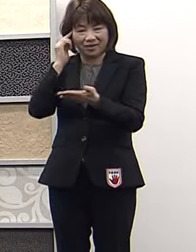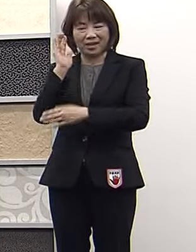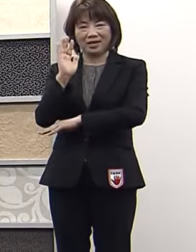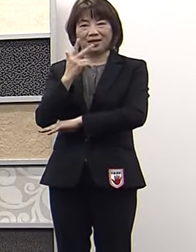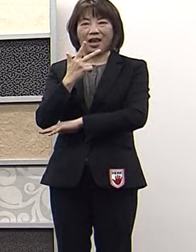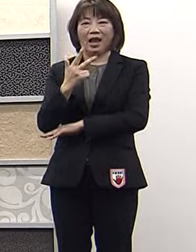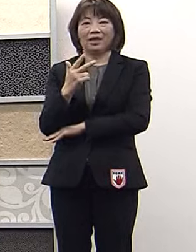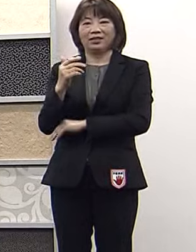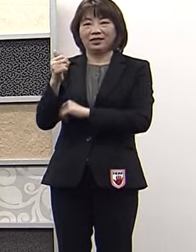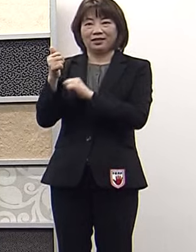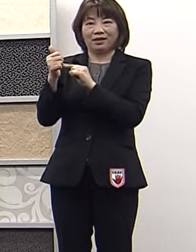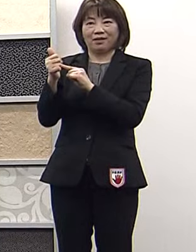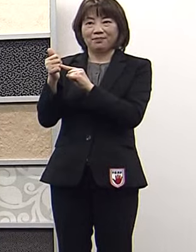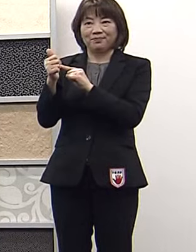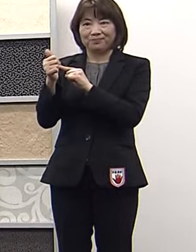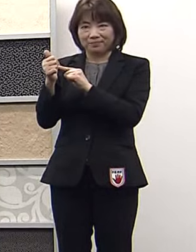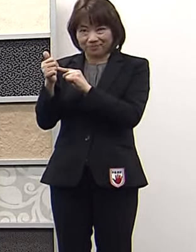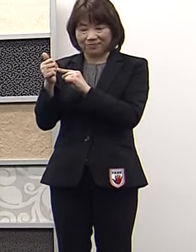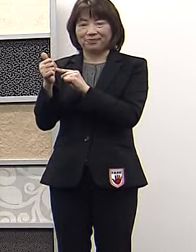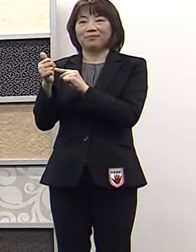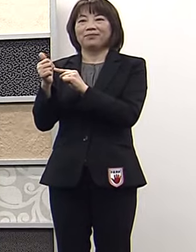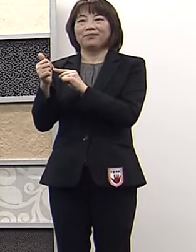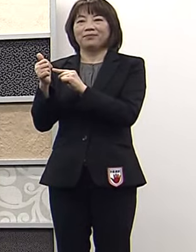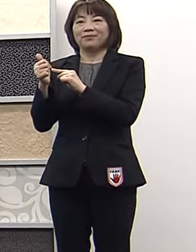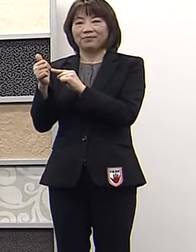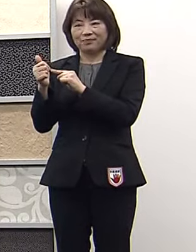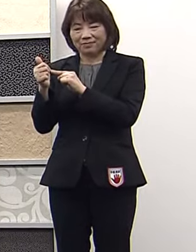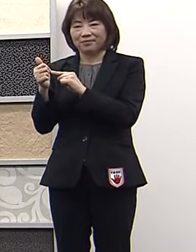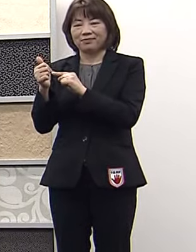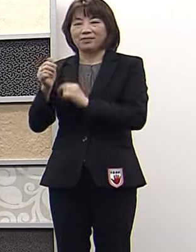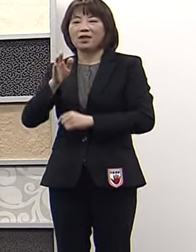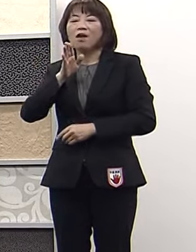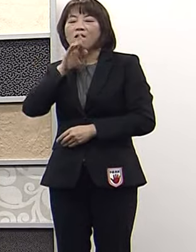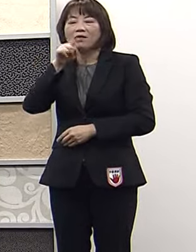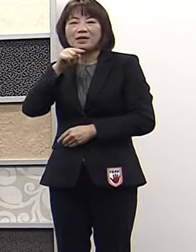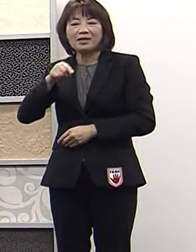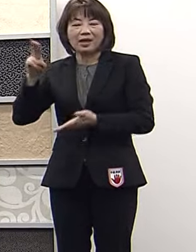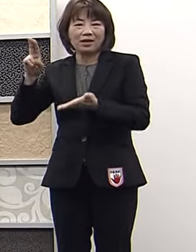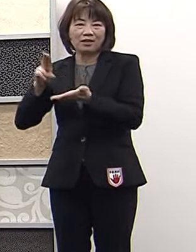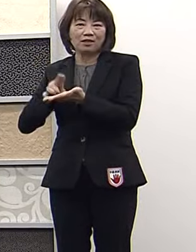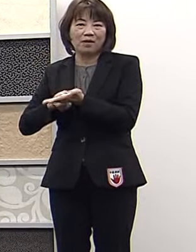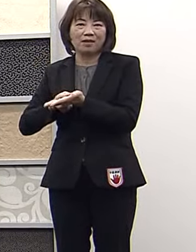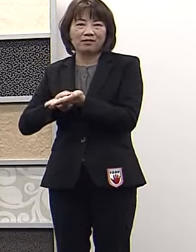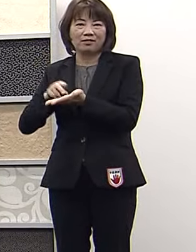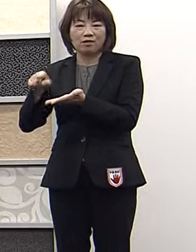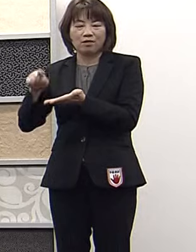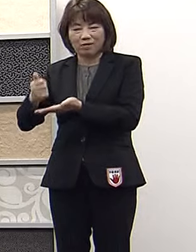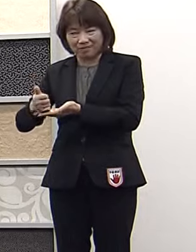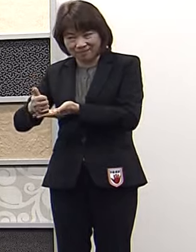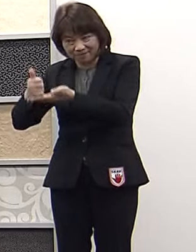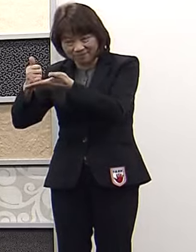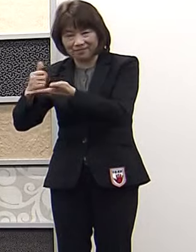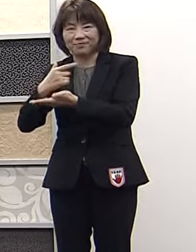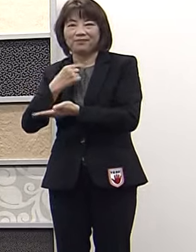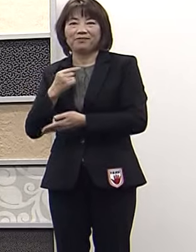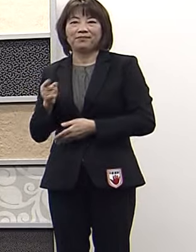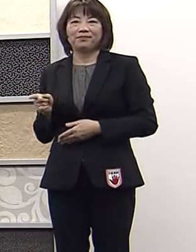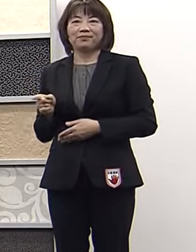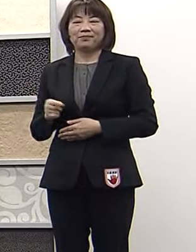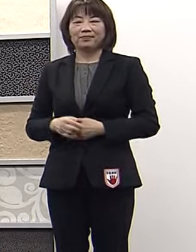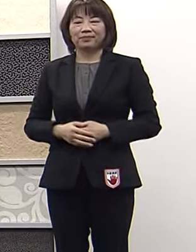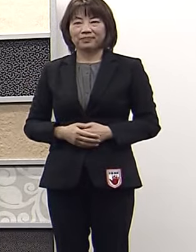出所信、まさに今のお話もありますけど、それはご自身が決める、話であって、それは尊重したいと思います。